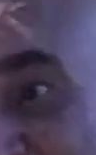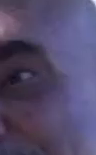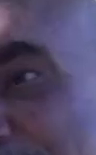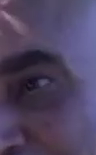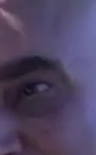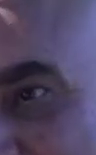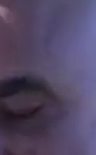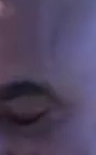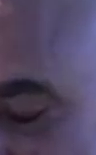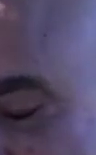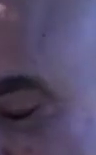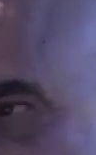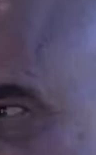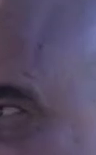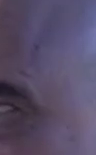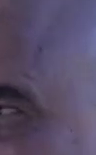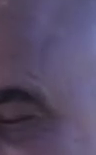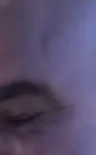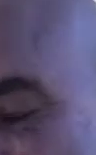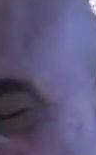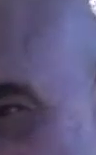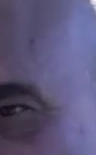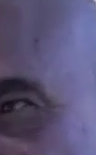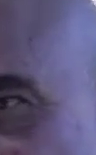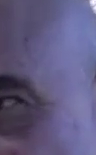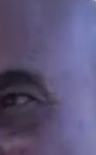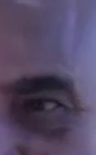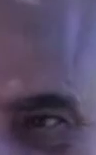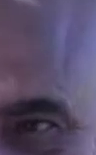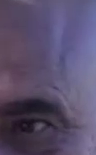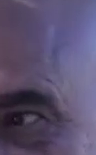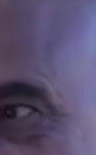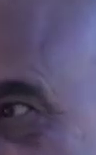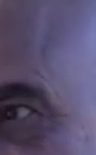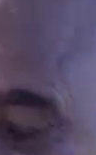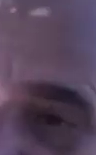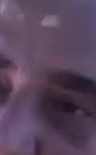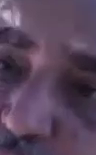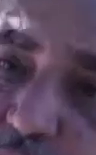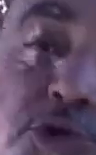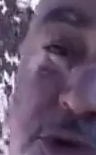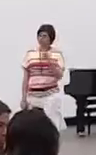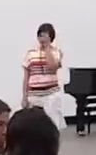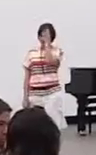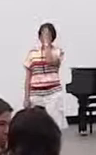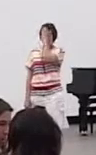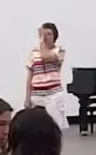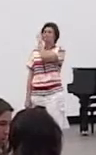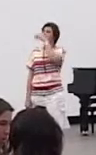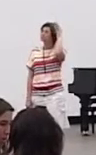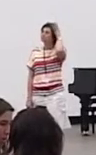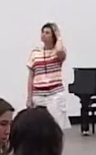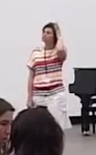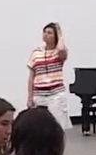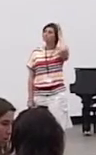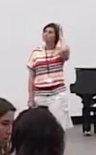Portanto, as empresas e as associações empresariais, as ONGs, e depois temos os consultores externos, que são